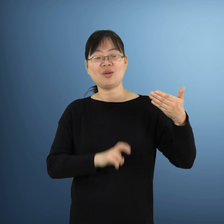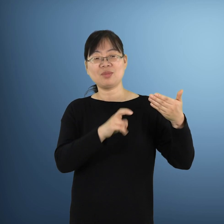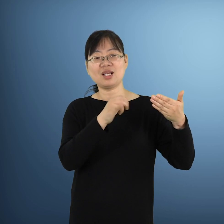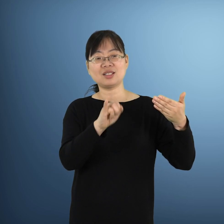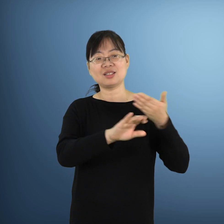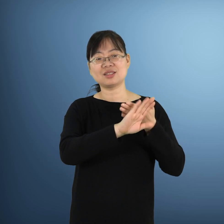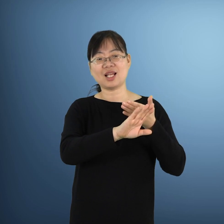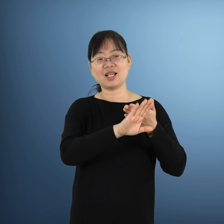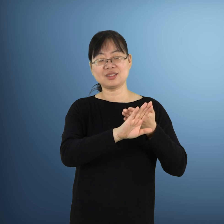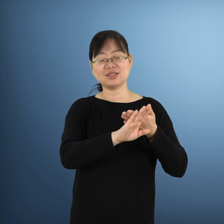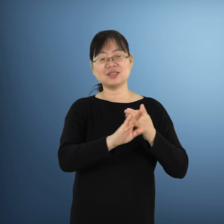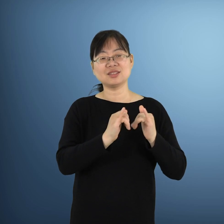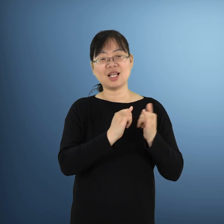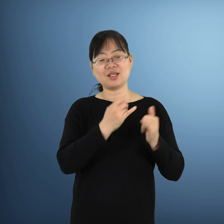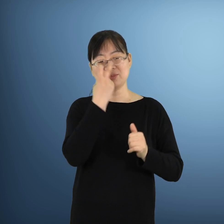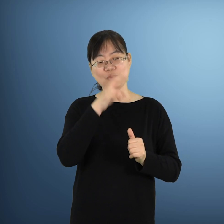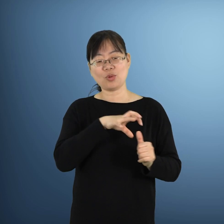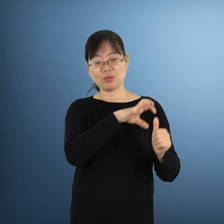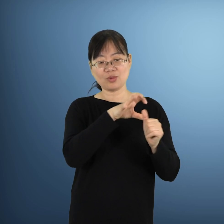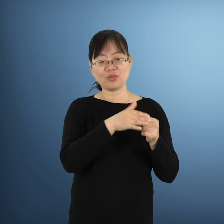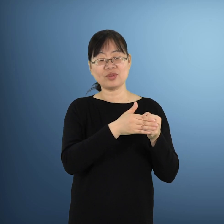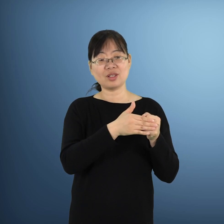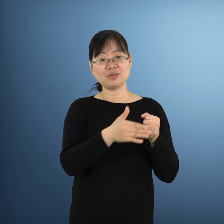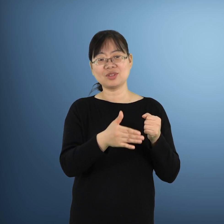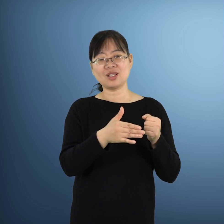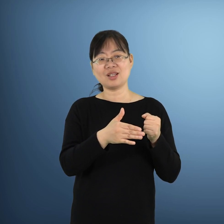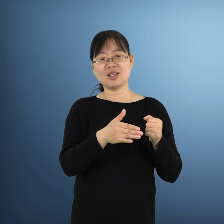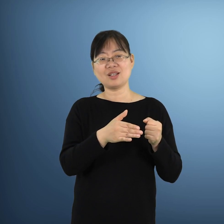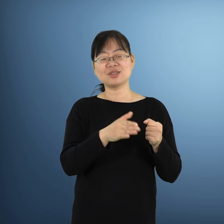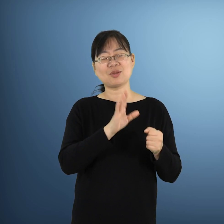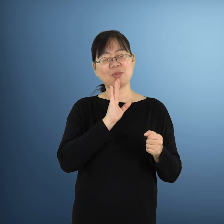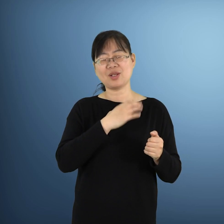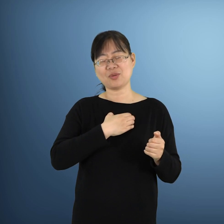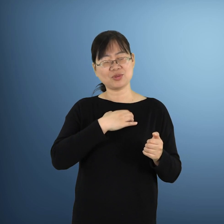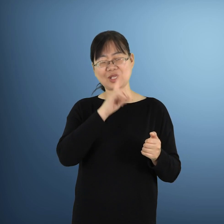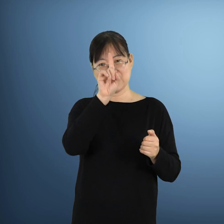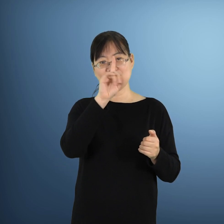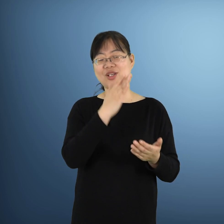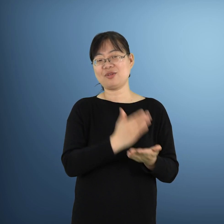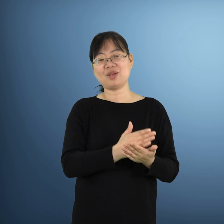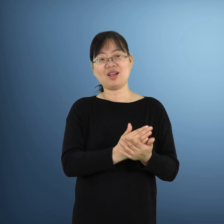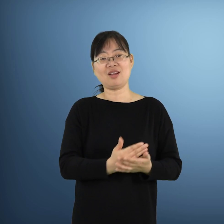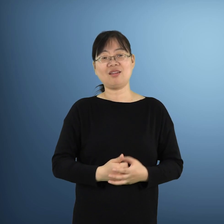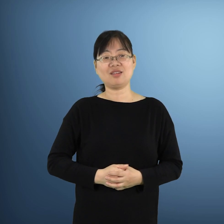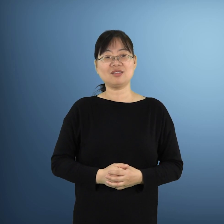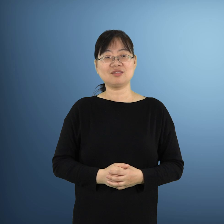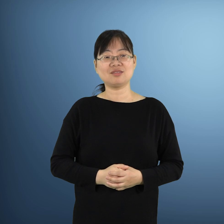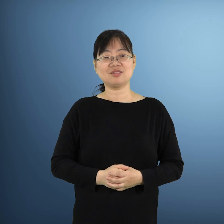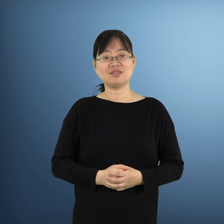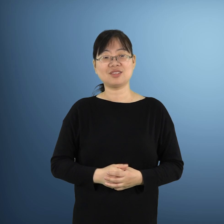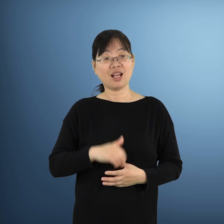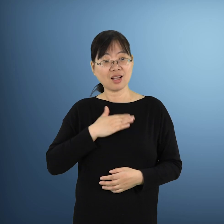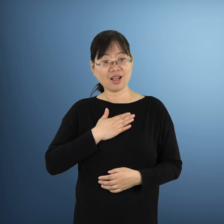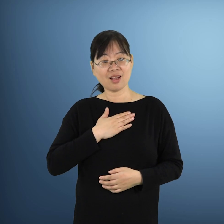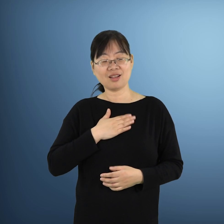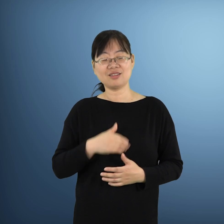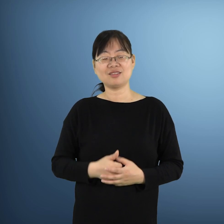99마리는 다른 목동이 돌보고 있으니까 정말 걱정하지 마세요. 네?